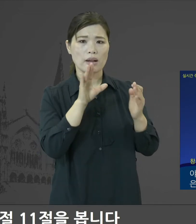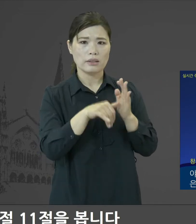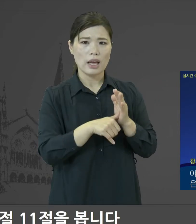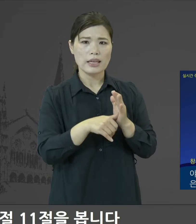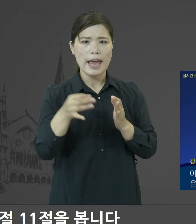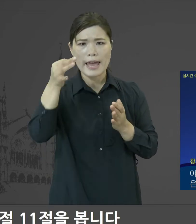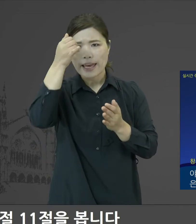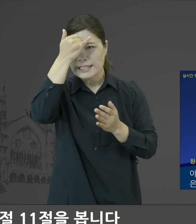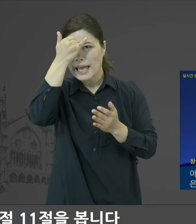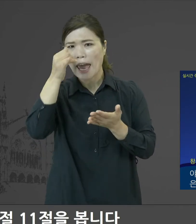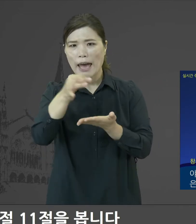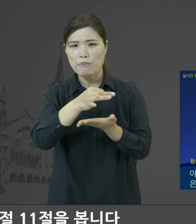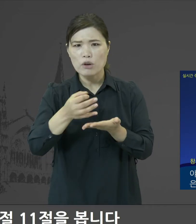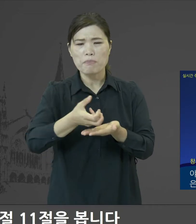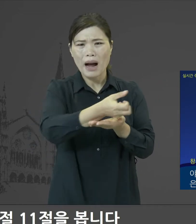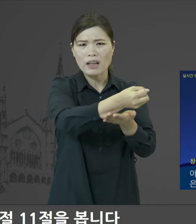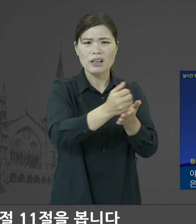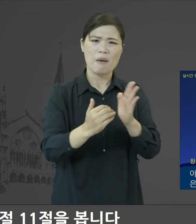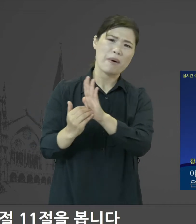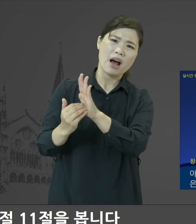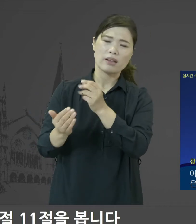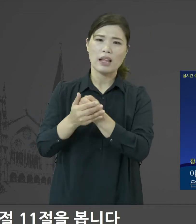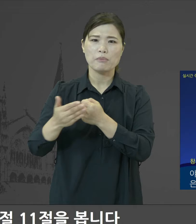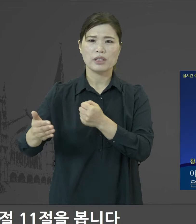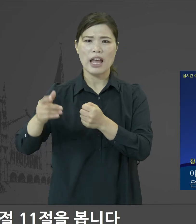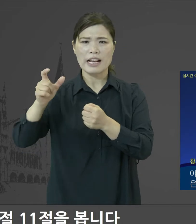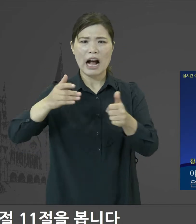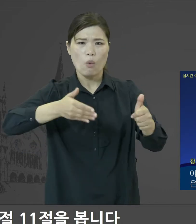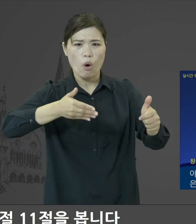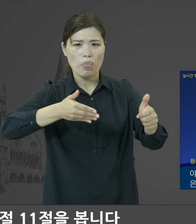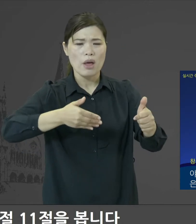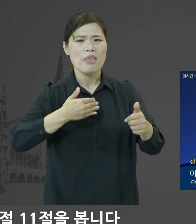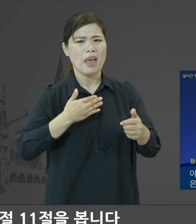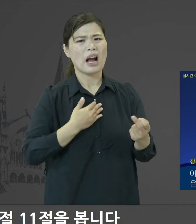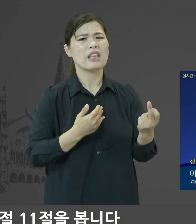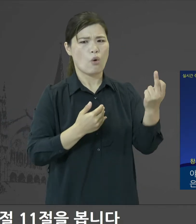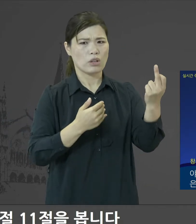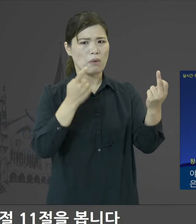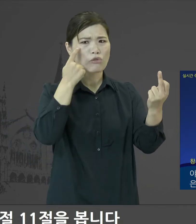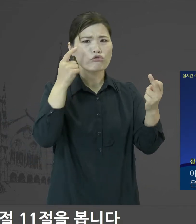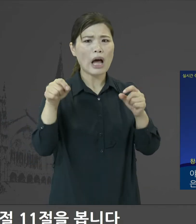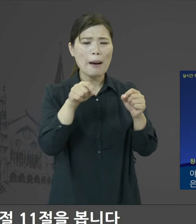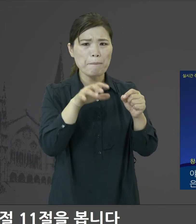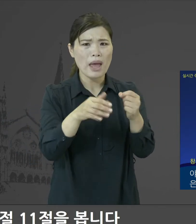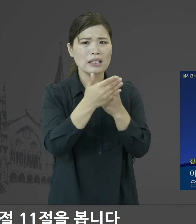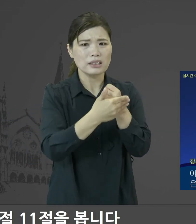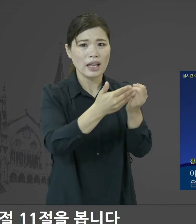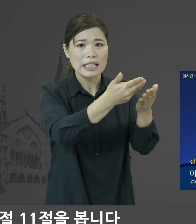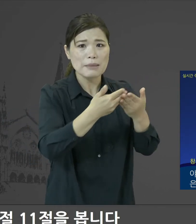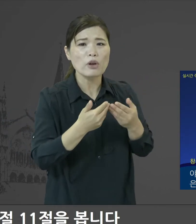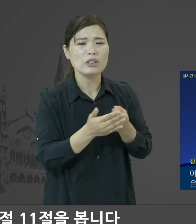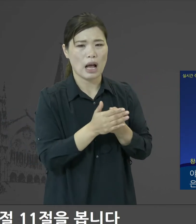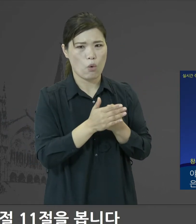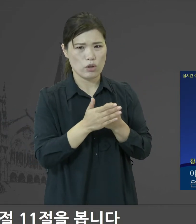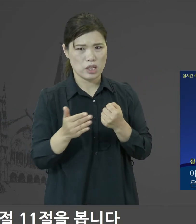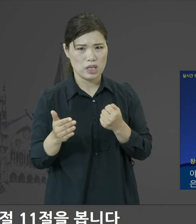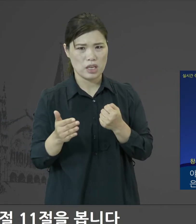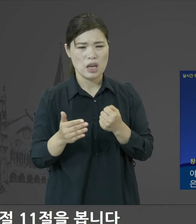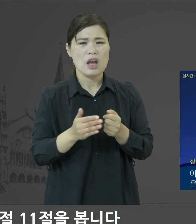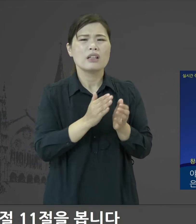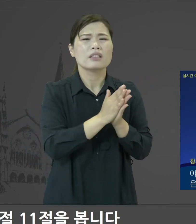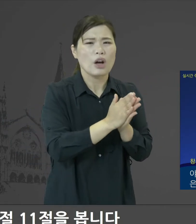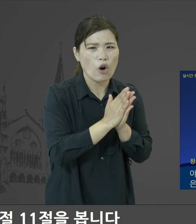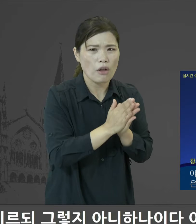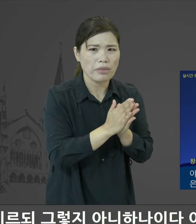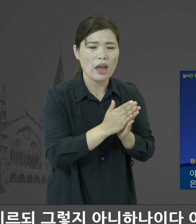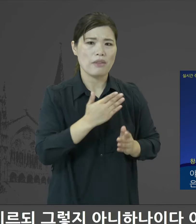받기를 거부하니까 야곱이 강권하고 있는 겁니다. 내가 형님의 눈앞에 은혜를 입어 싸우면 청컨대